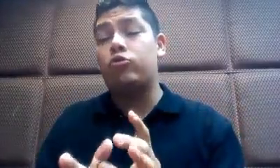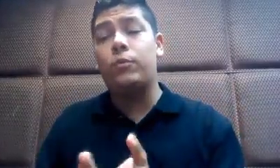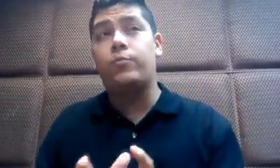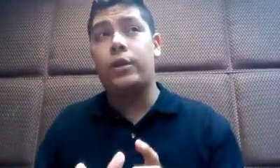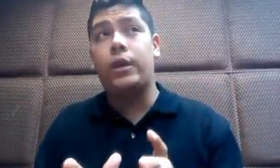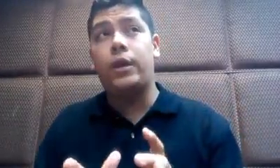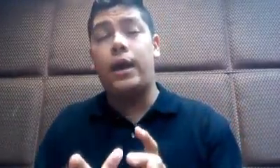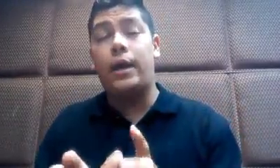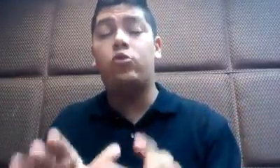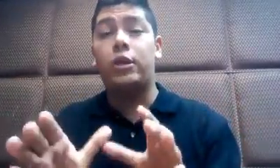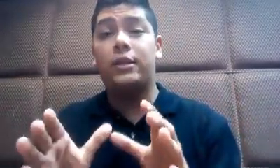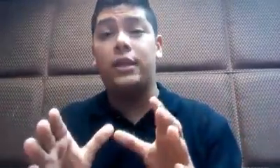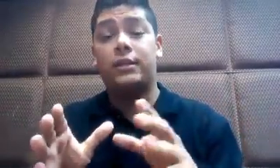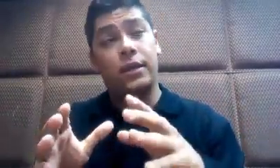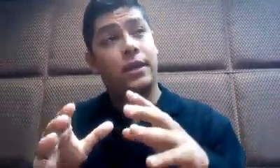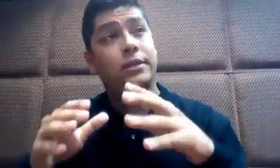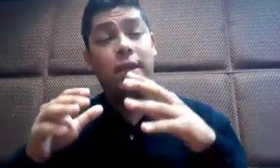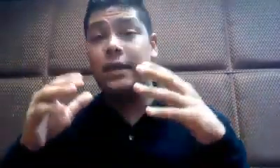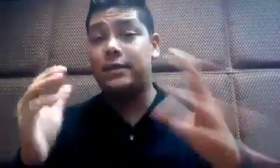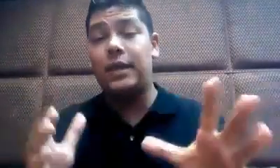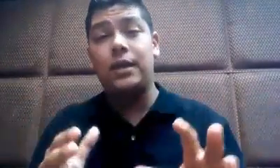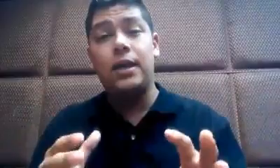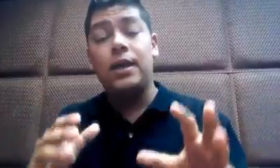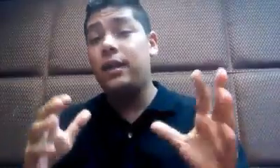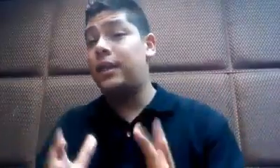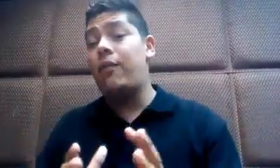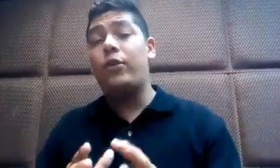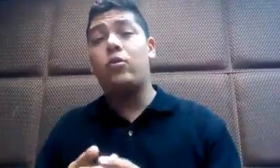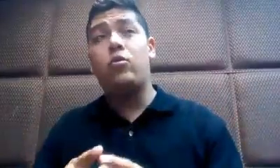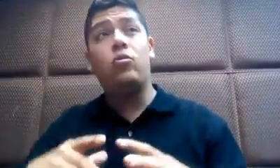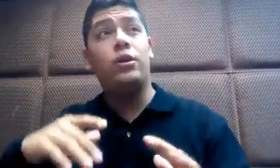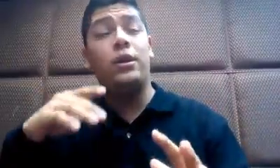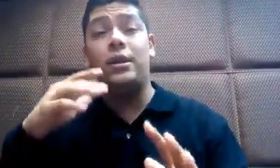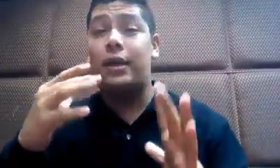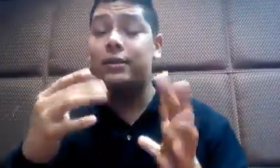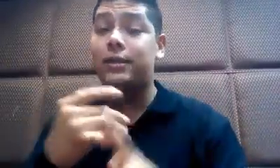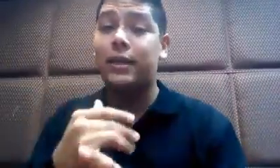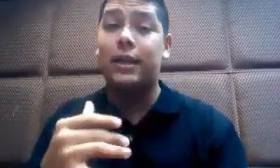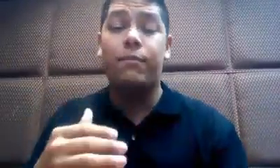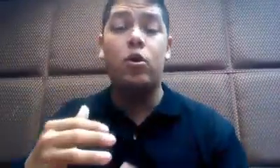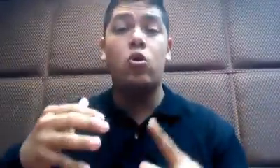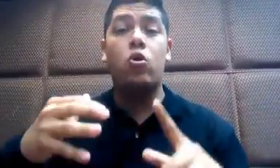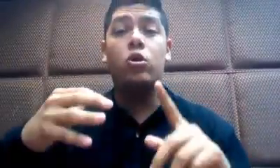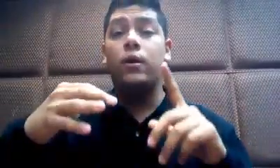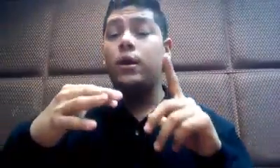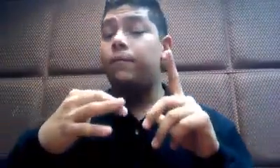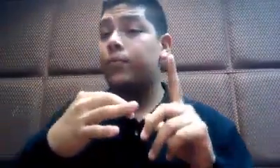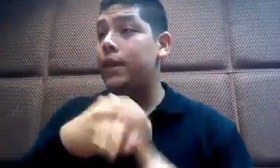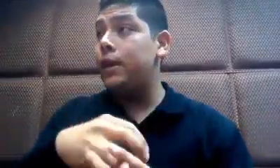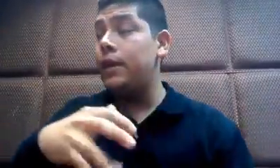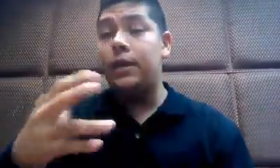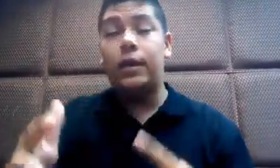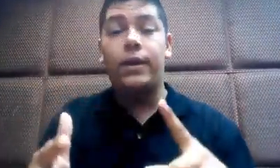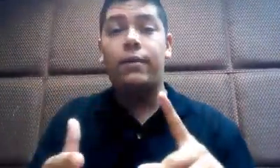tomes, porque hay horas en las que ya están el tráfico y de que se tarda el camión y que viene bien